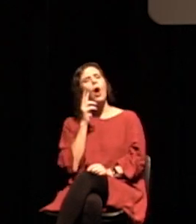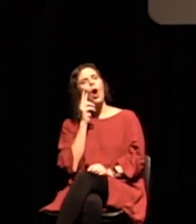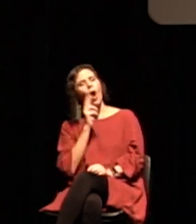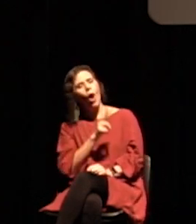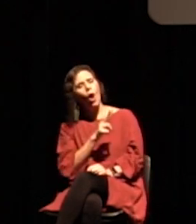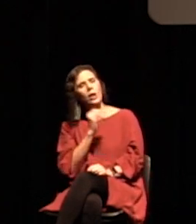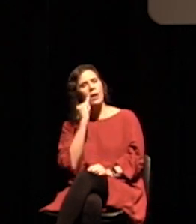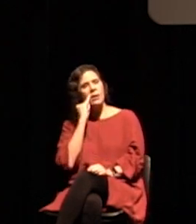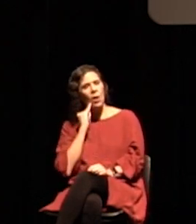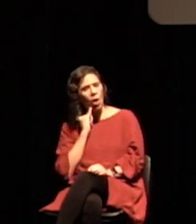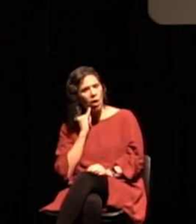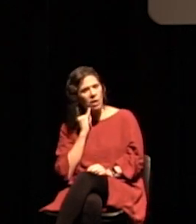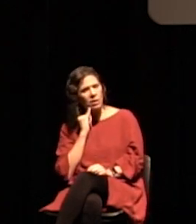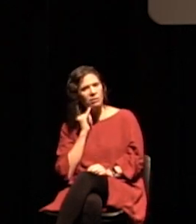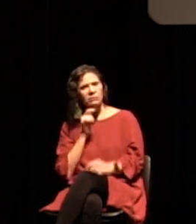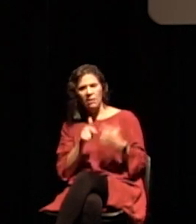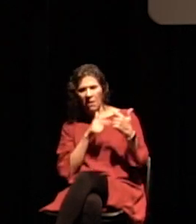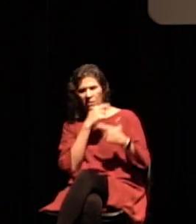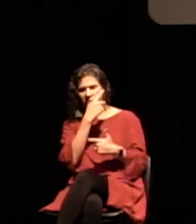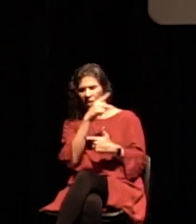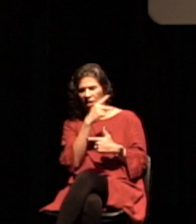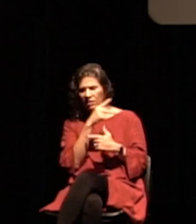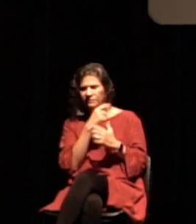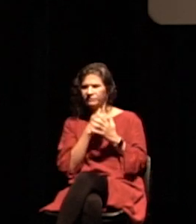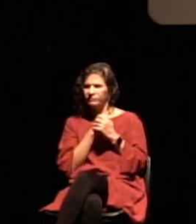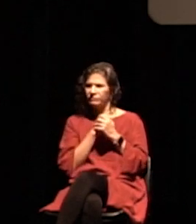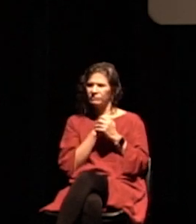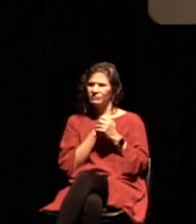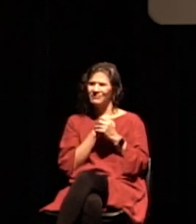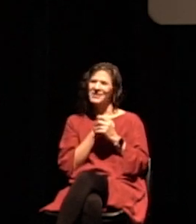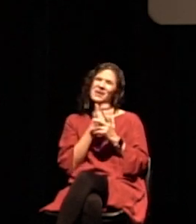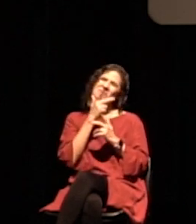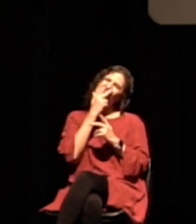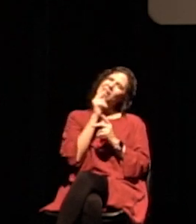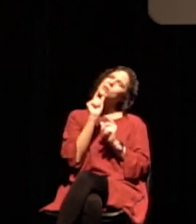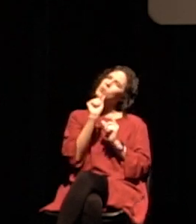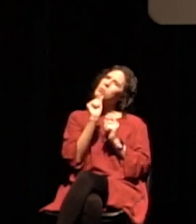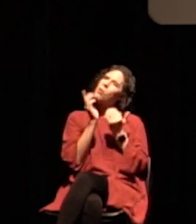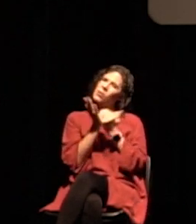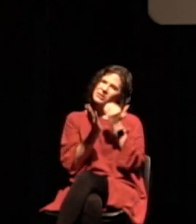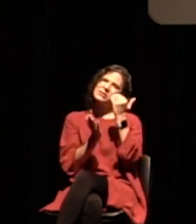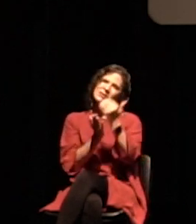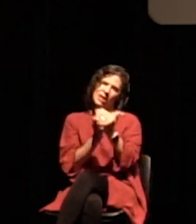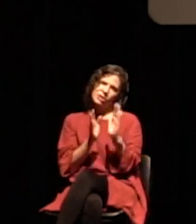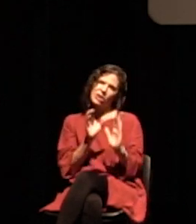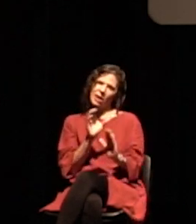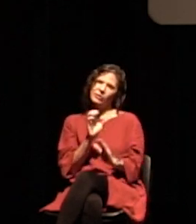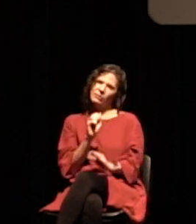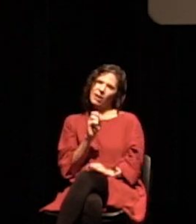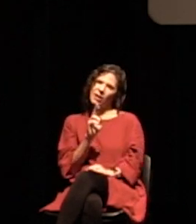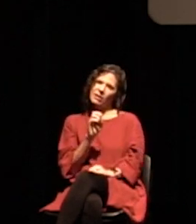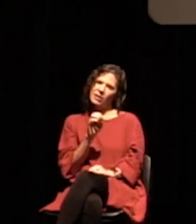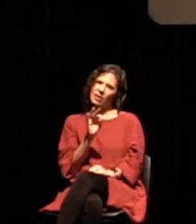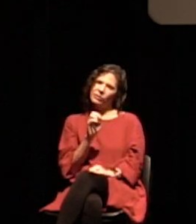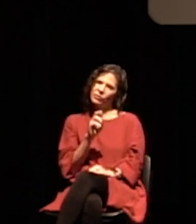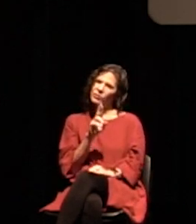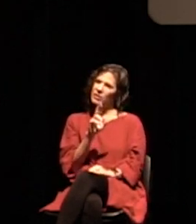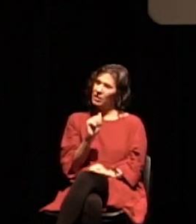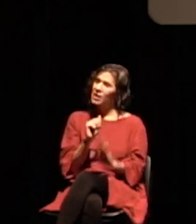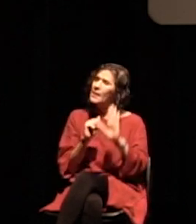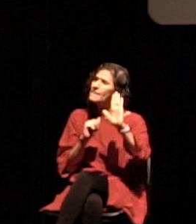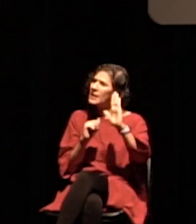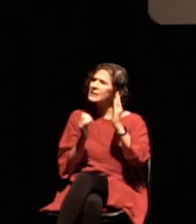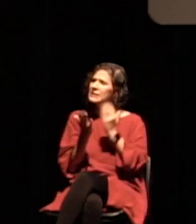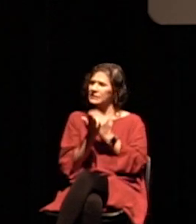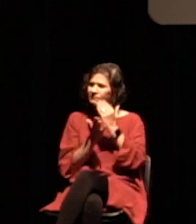no trabalho... Enfim, estou caricaturizando um pouco, mas dificilmente se